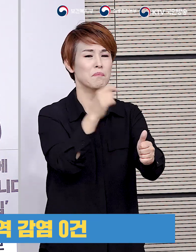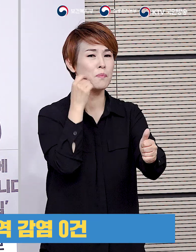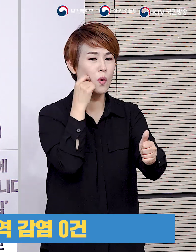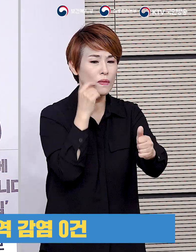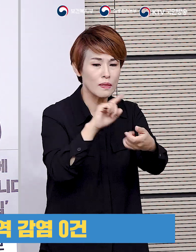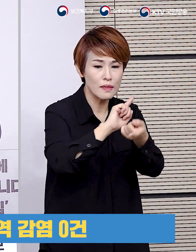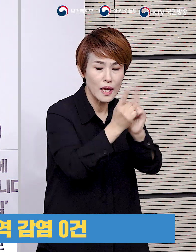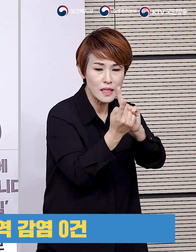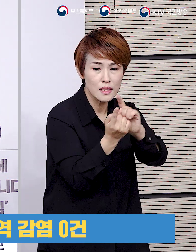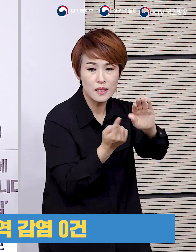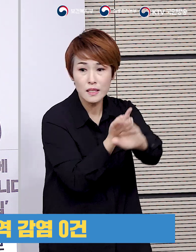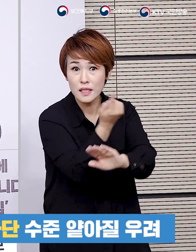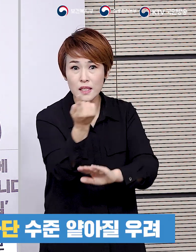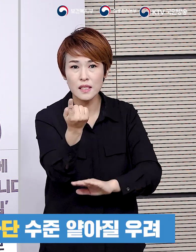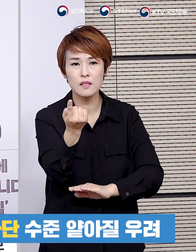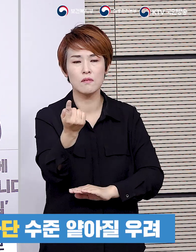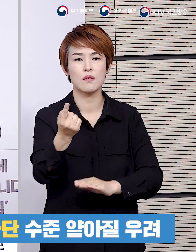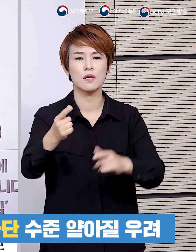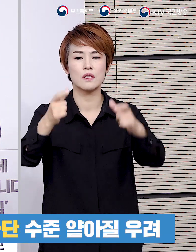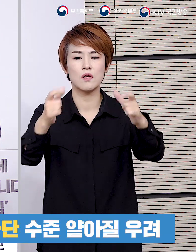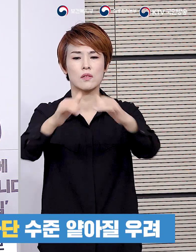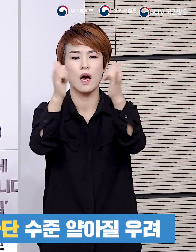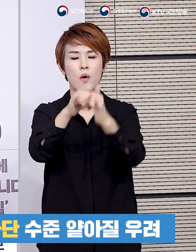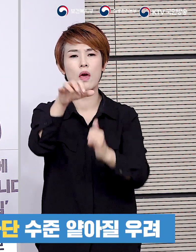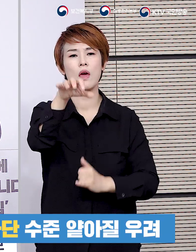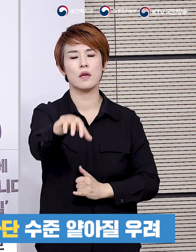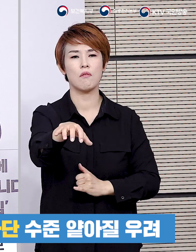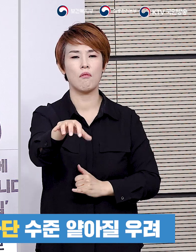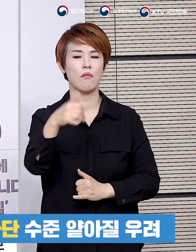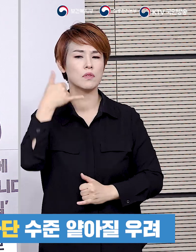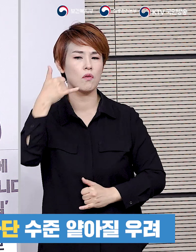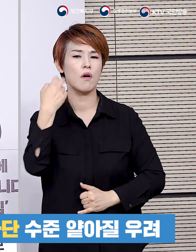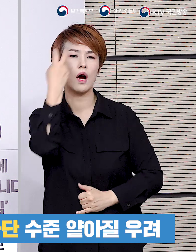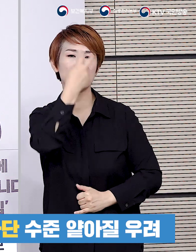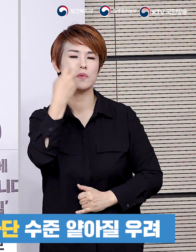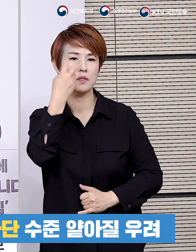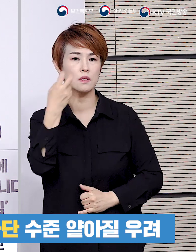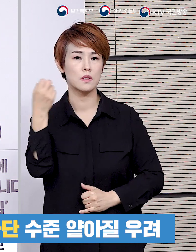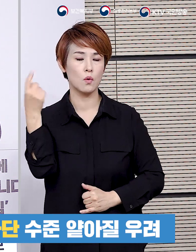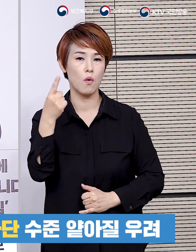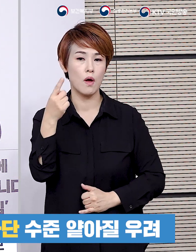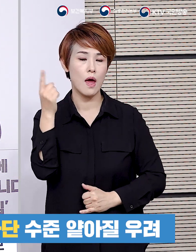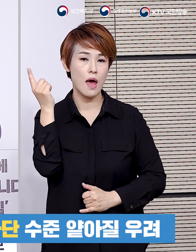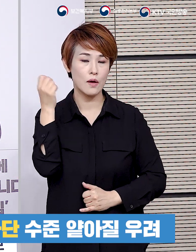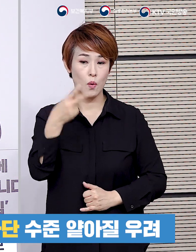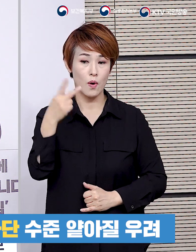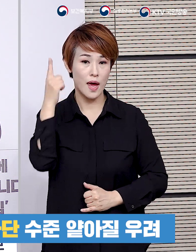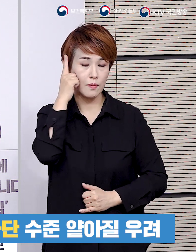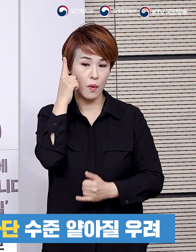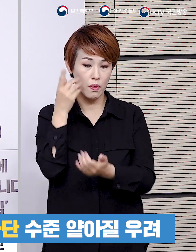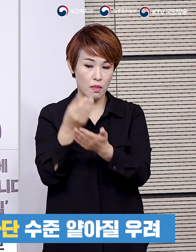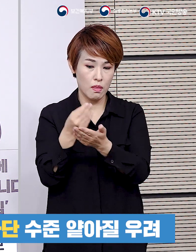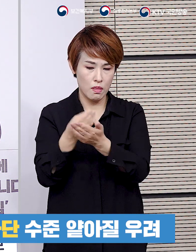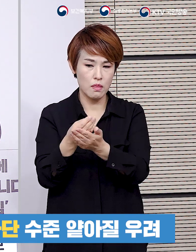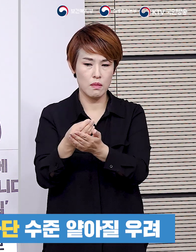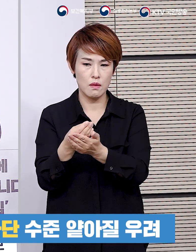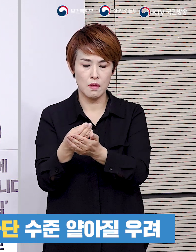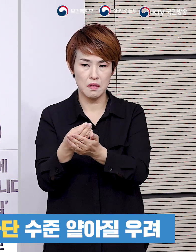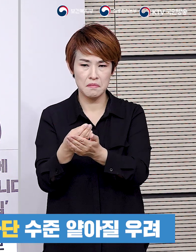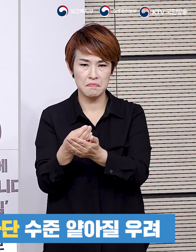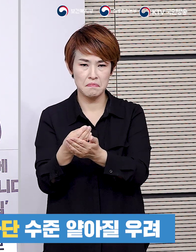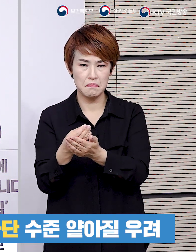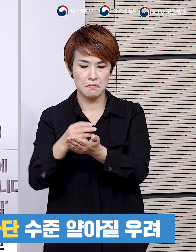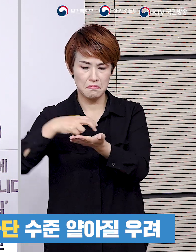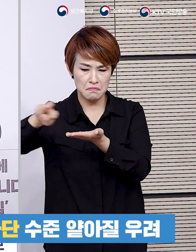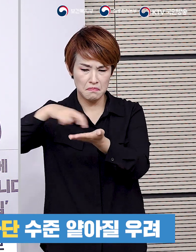아닌 이분들을 지역 사회로 들어와서 능동 감시나 앱을 통한 추적 관찰과 같은